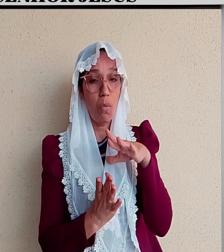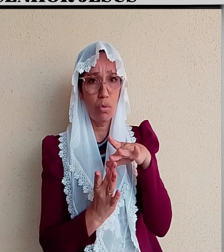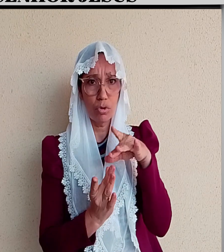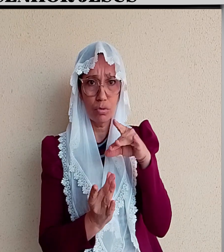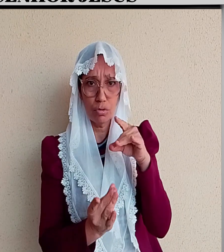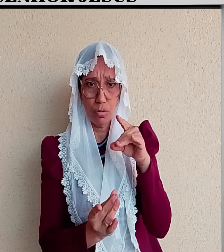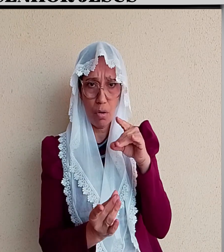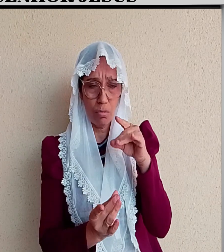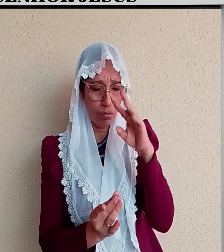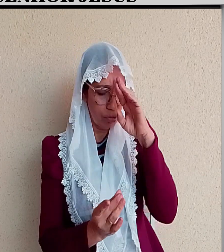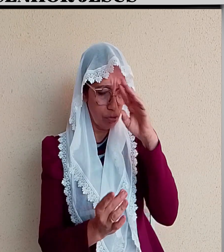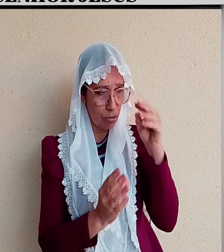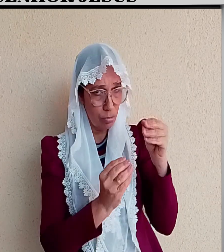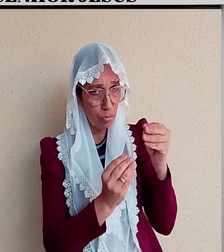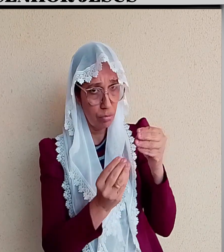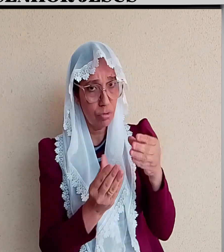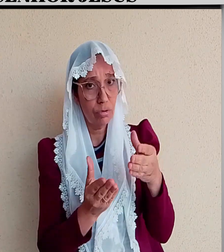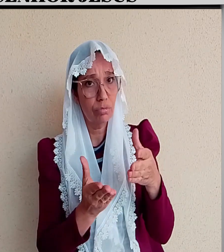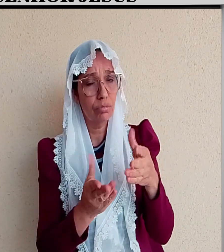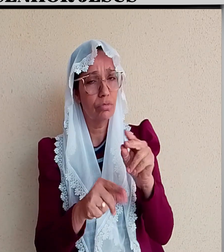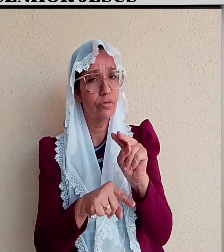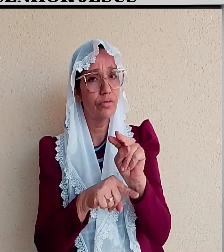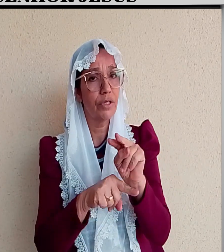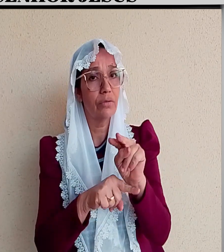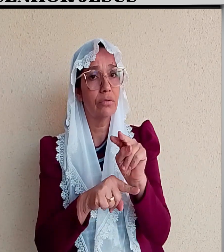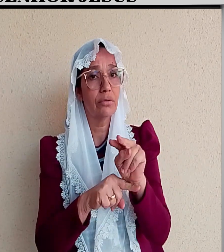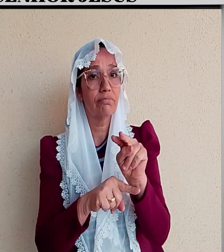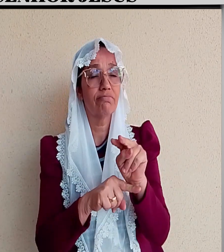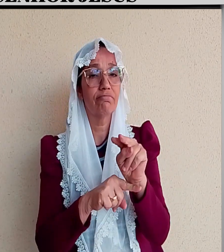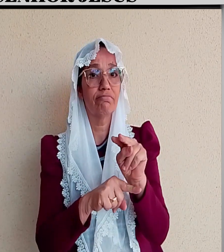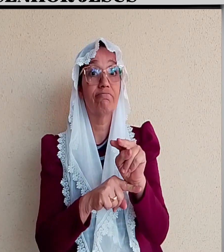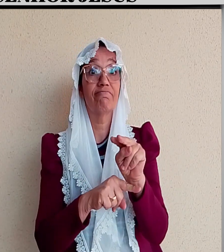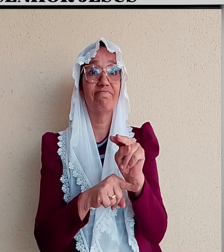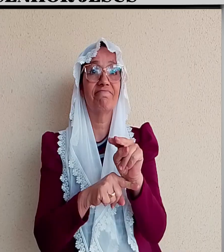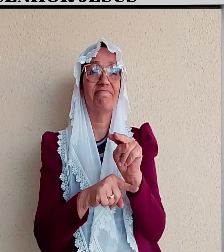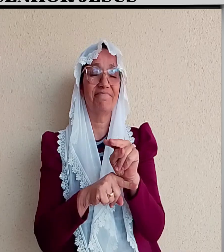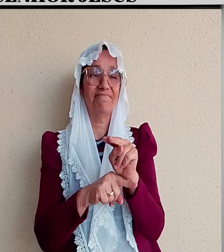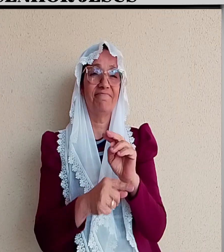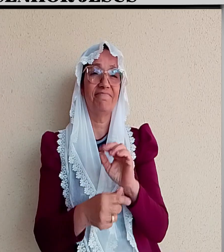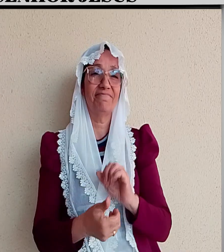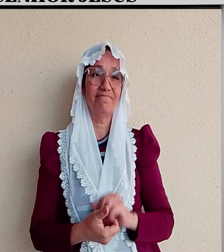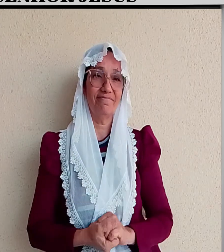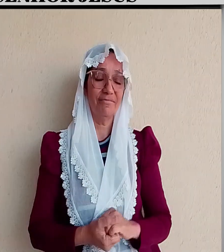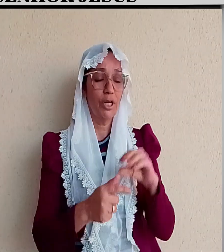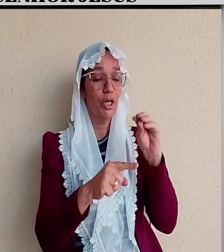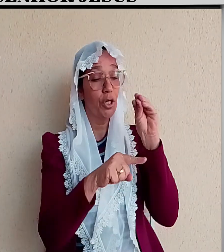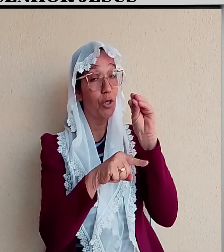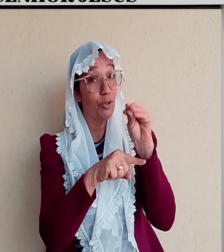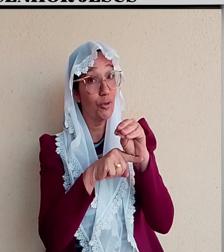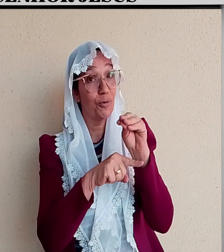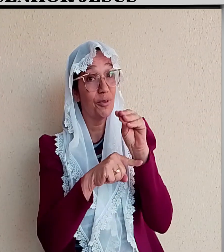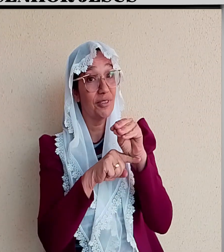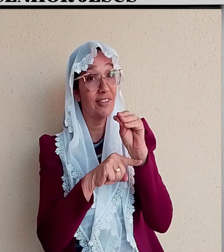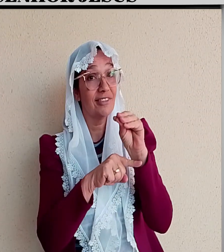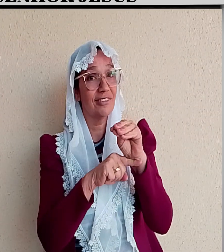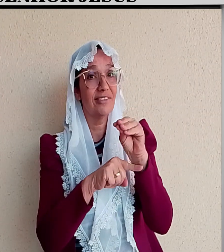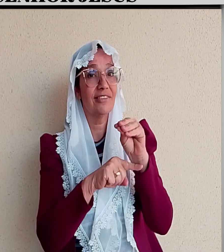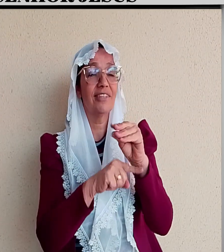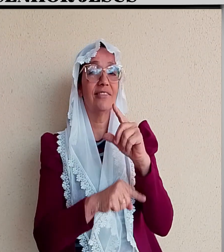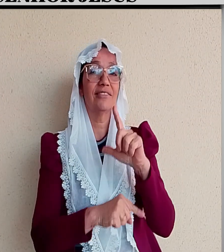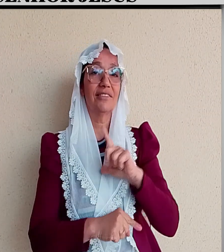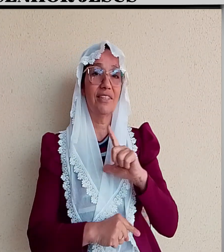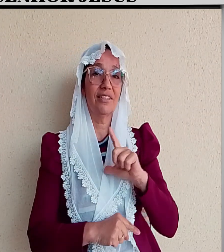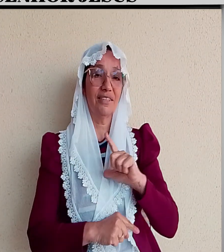aleluia, faz a papinha e coloca na boca. Eu colocarei na tua boca, aleluia, o mel do céu.